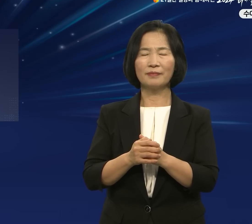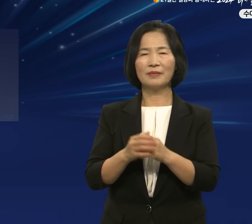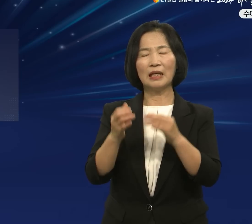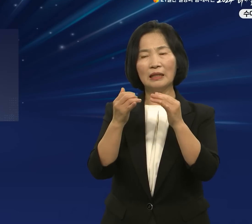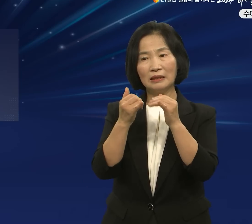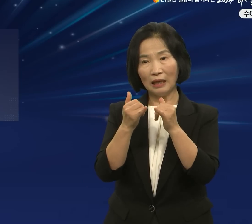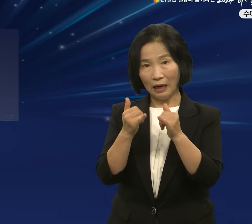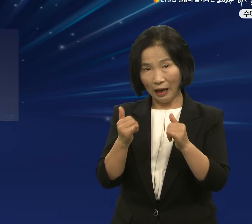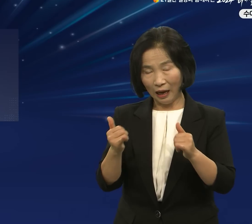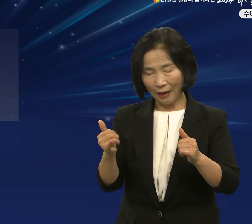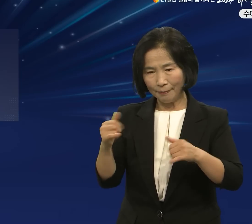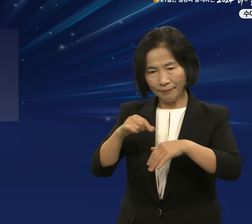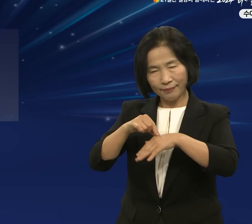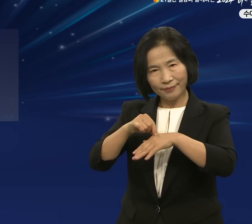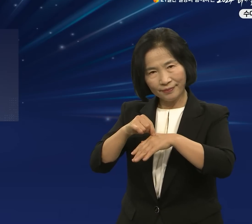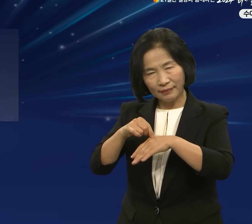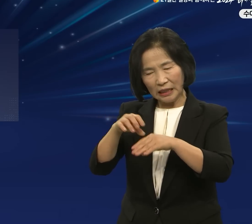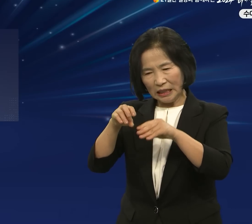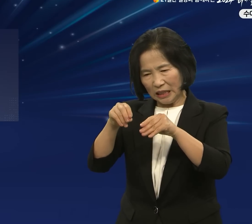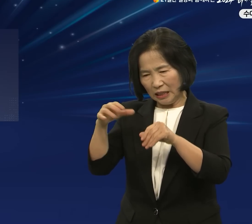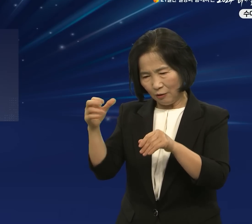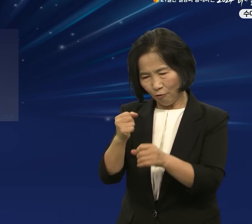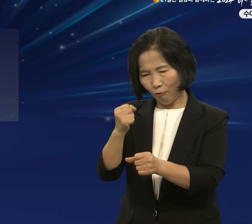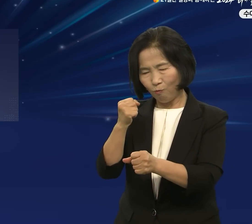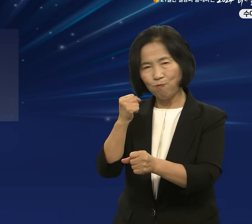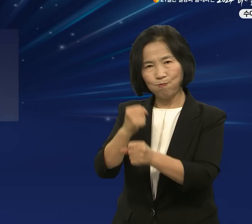사람을 흙으로 빚으시고 그냥 두지 아니하시고